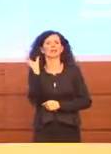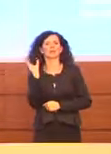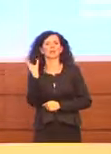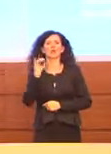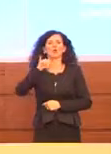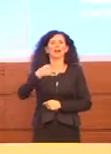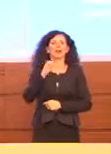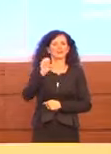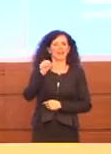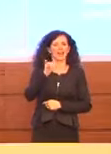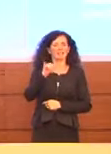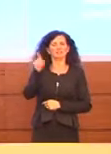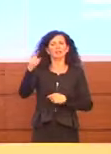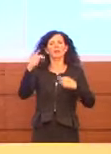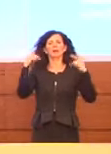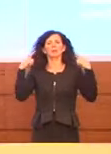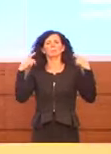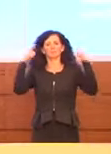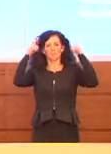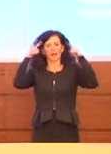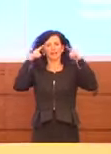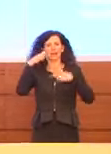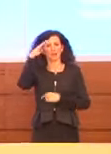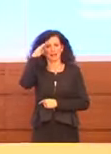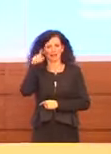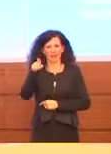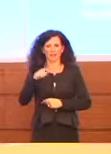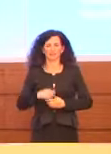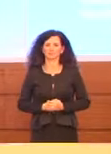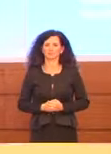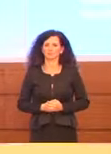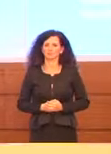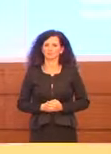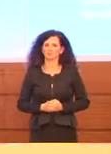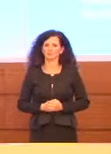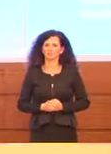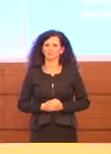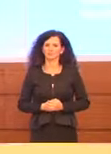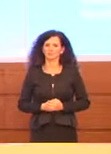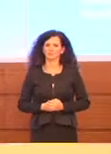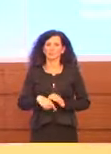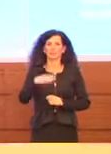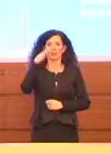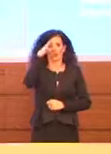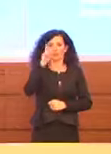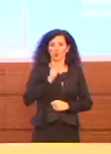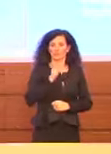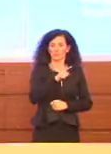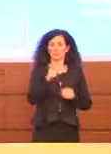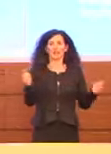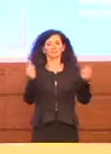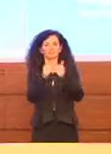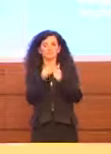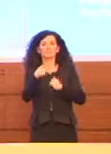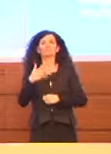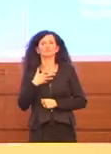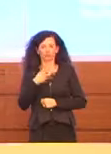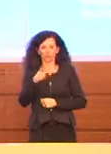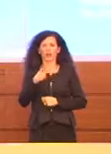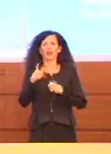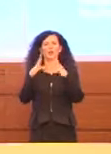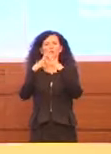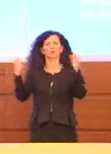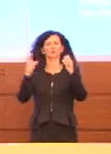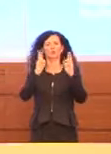della marina militare accanto alle forze armate voglio ricordare anche le strutture sanitarie temporanee che sono state